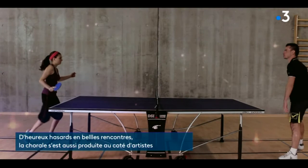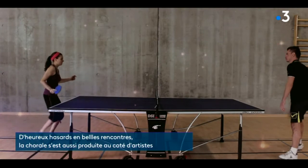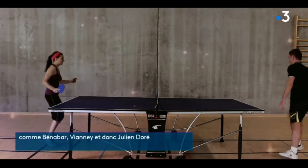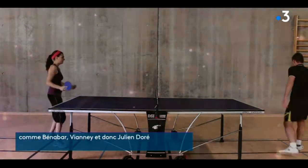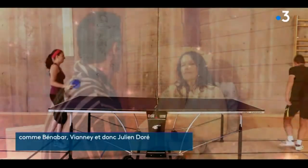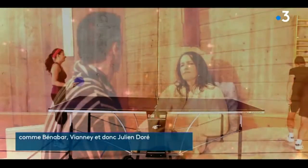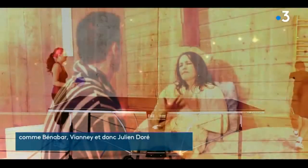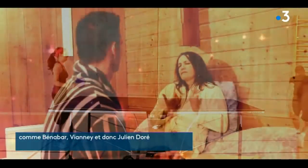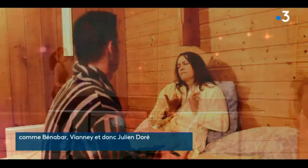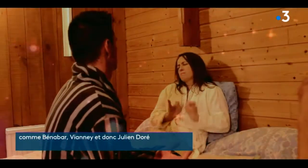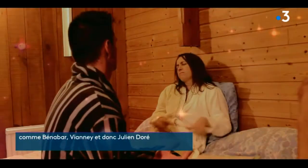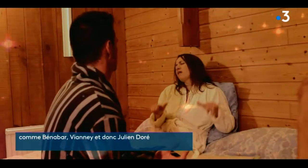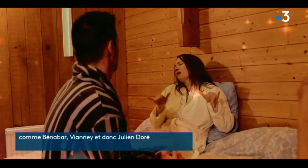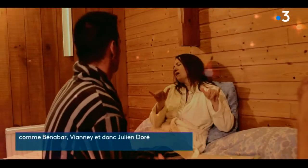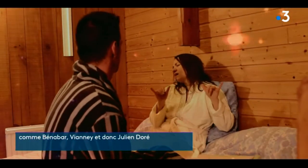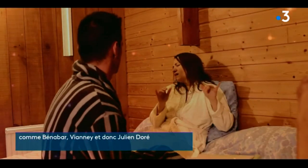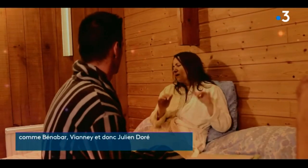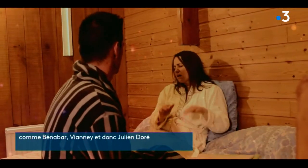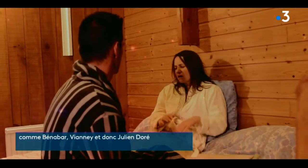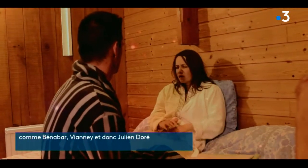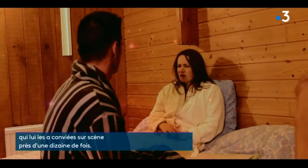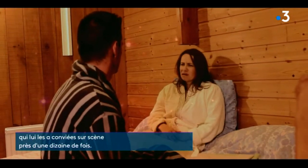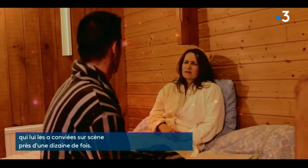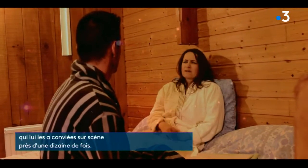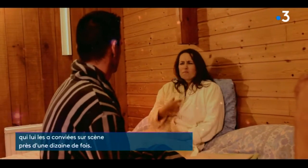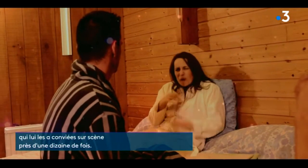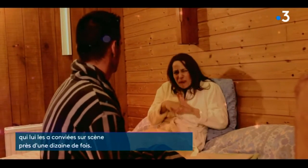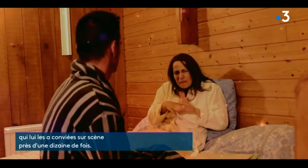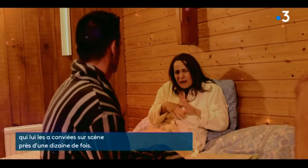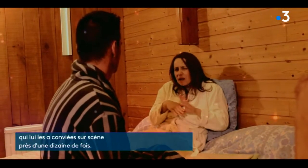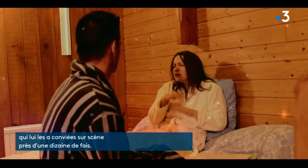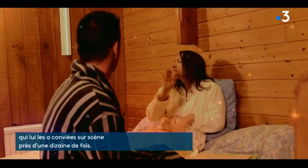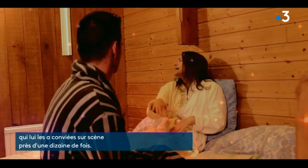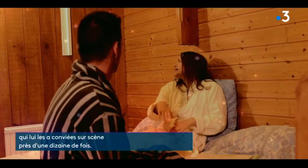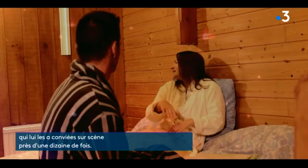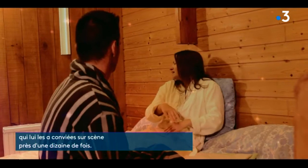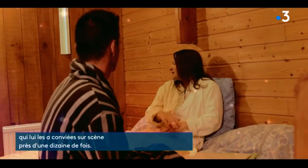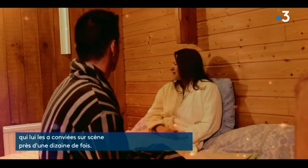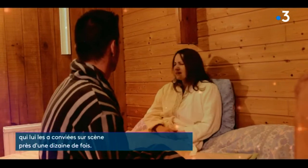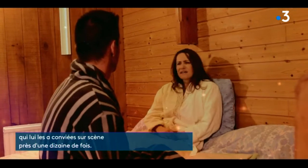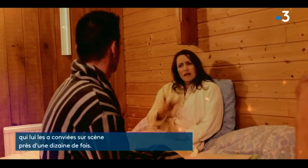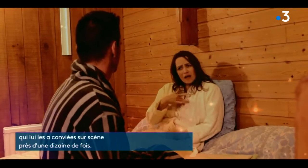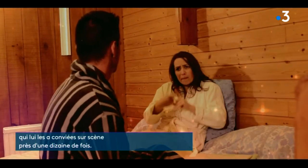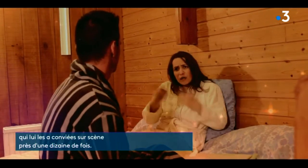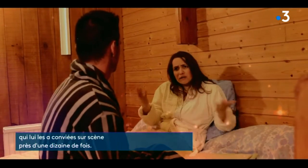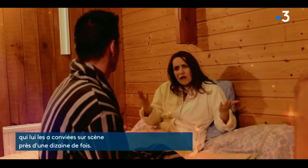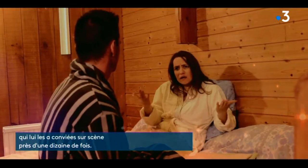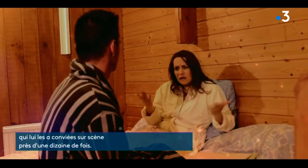comme Benabar, Vianney et donc Julien Doré qui, lui, les a conviés sur scène près d'une dizaine de fois.